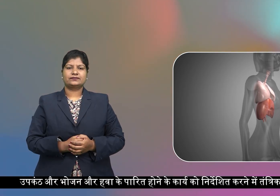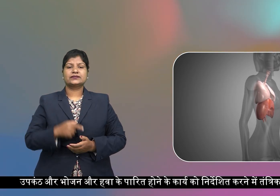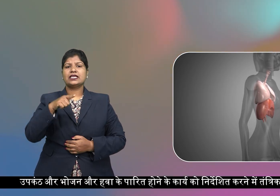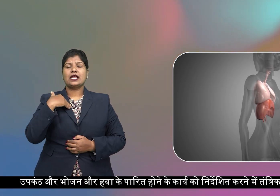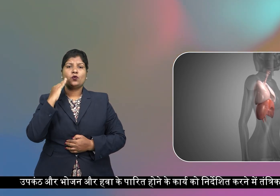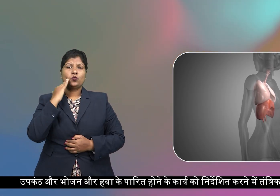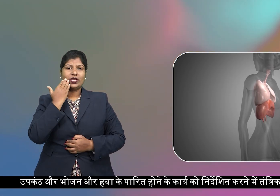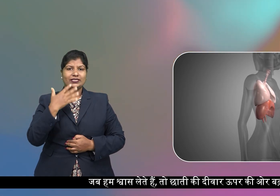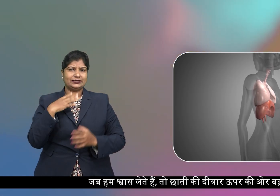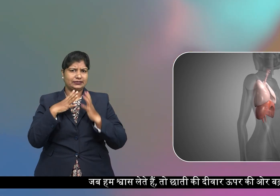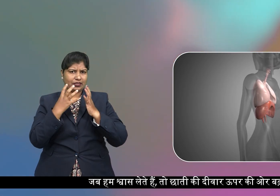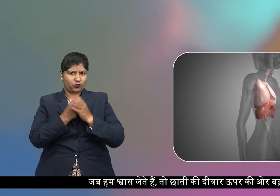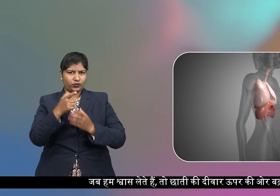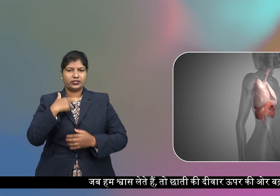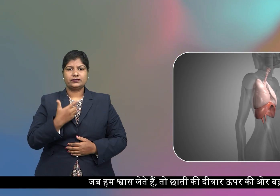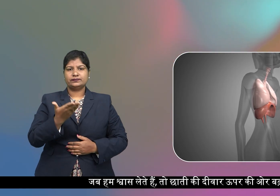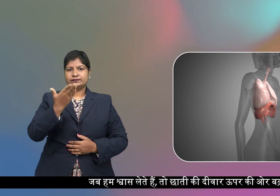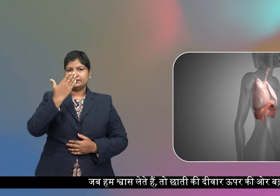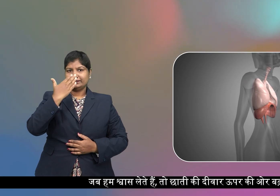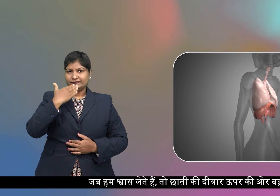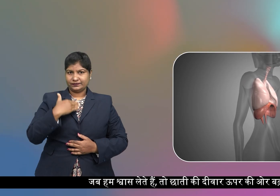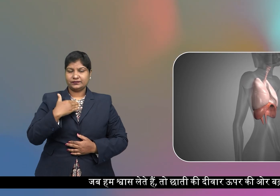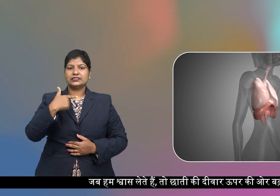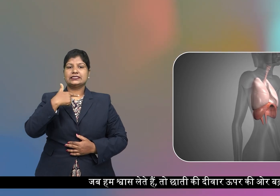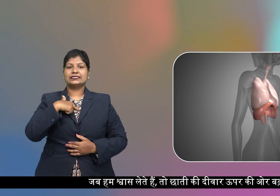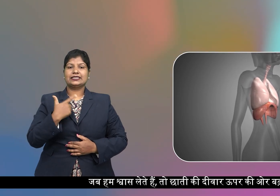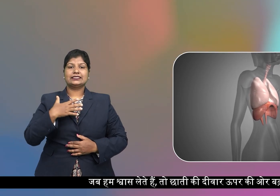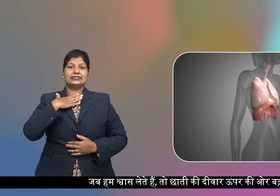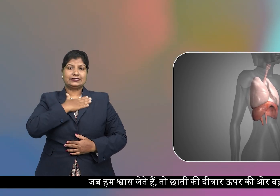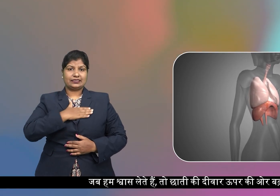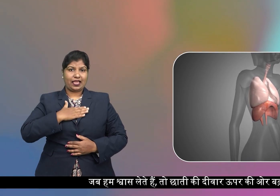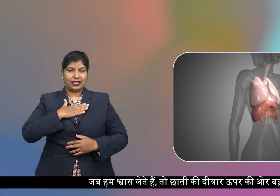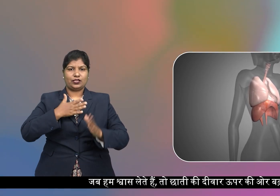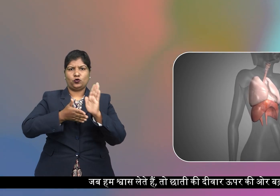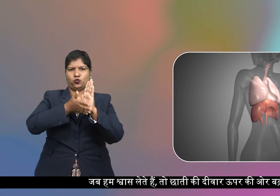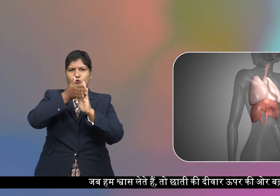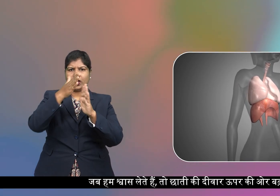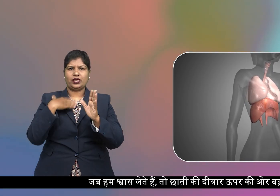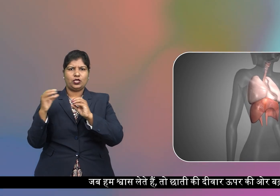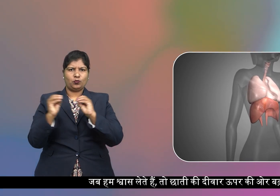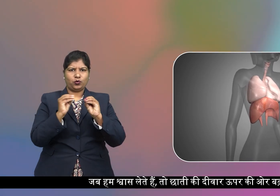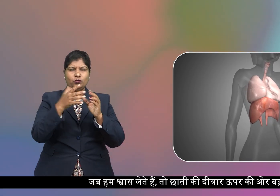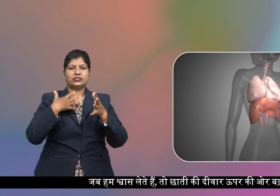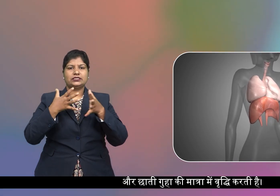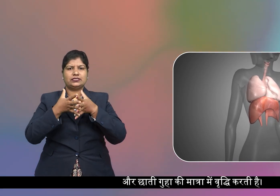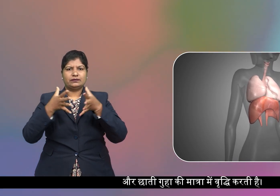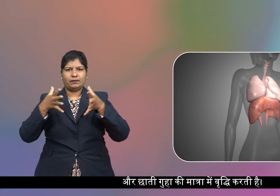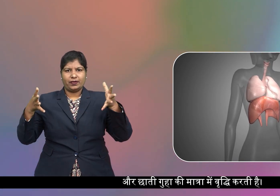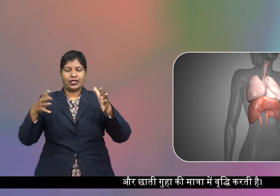हम श्वास लेते हैं तो छाती का दीवार ऊपर की ओर बढ़ती है और